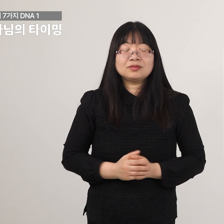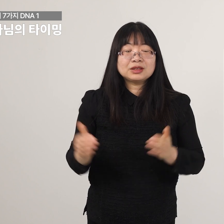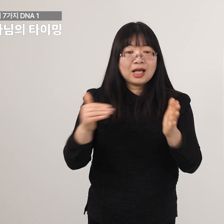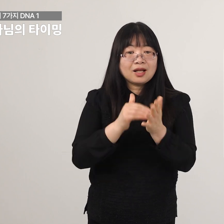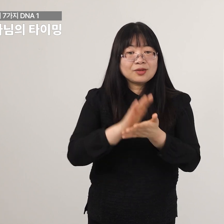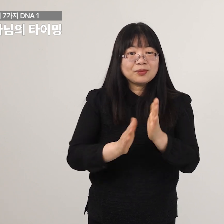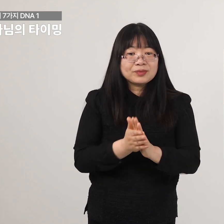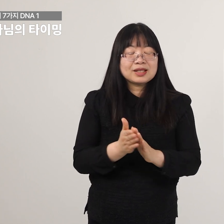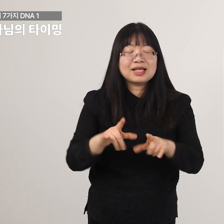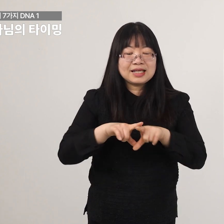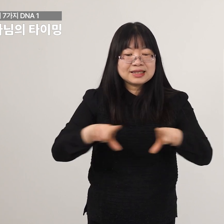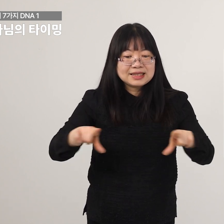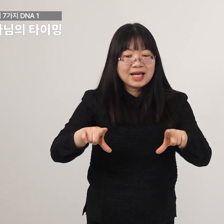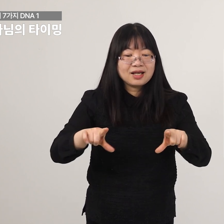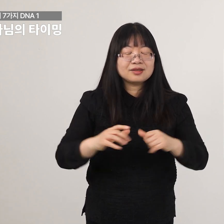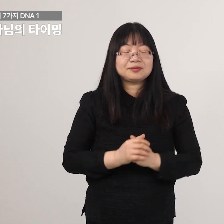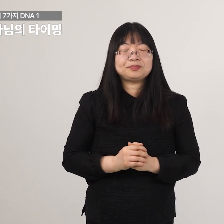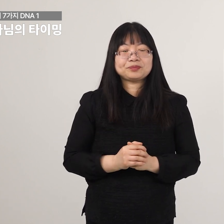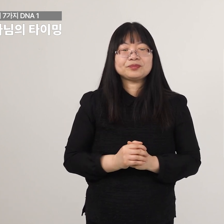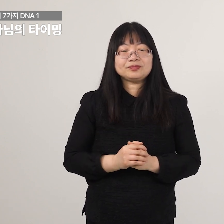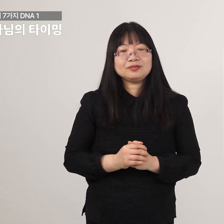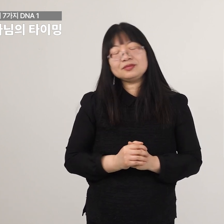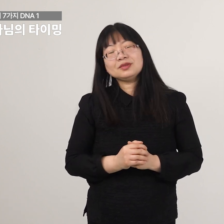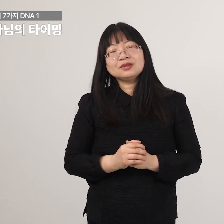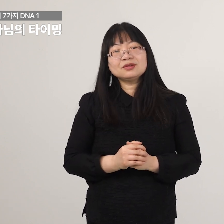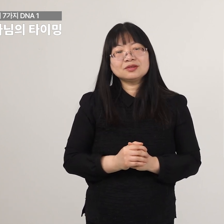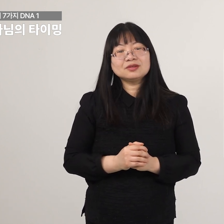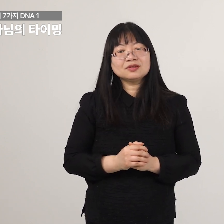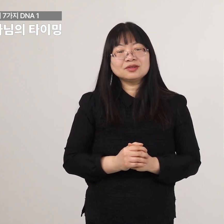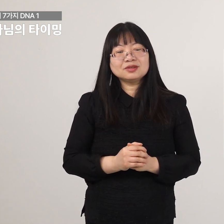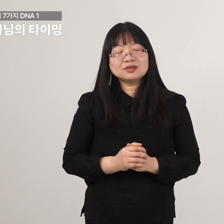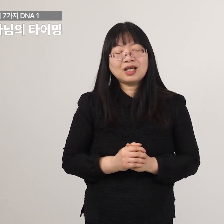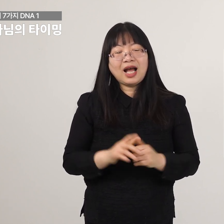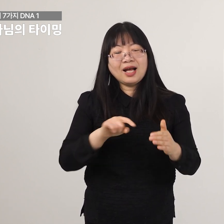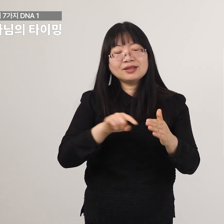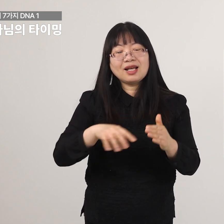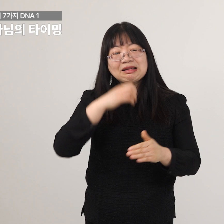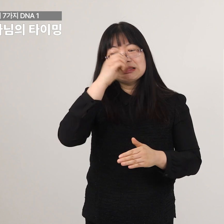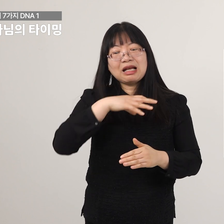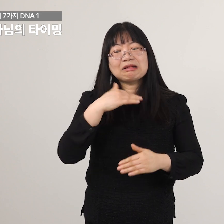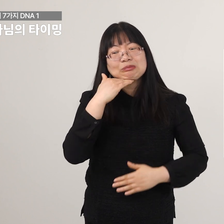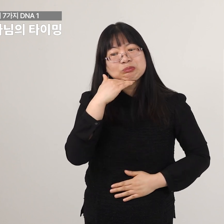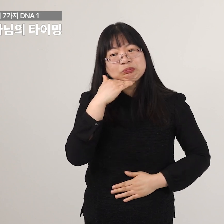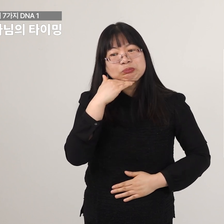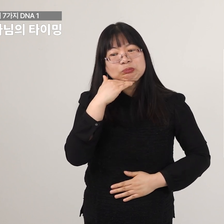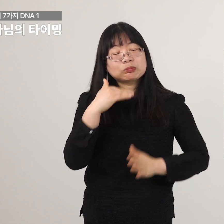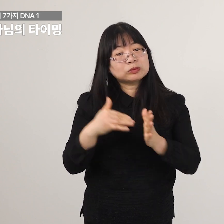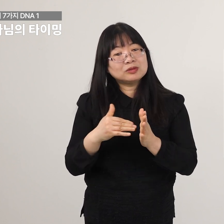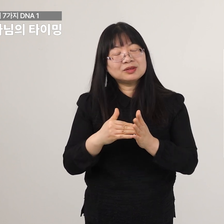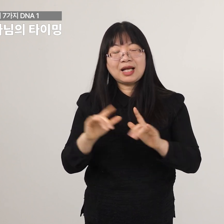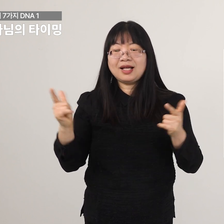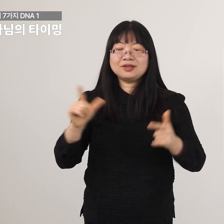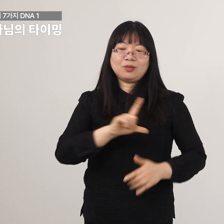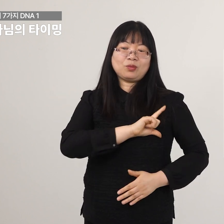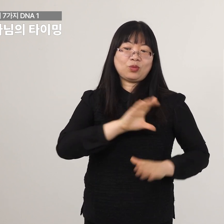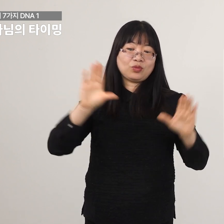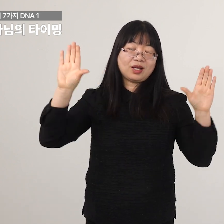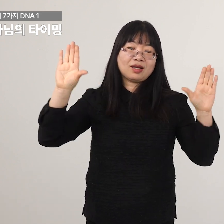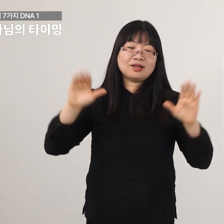한없이 일상을 늘어뜨려 놓고 우리는 기다림만 해야 되는가? 아니에요. 모세가